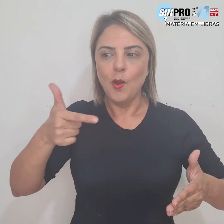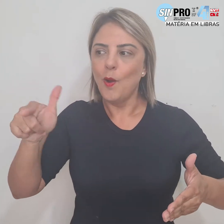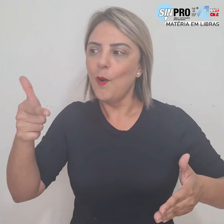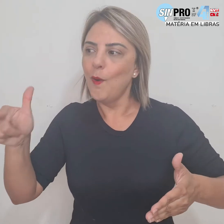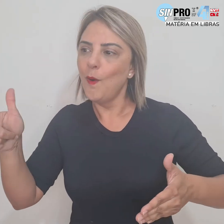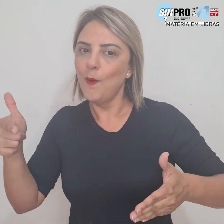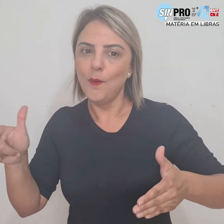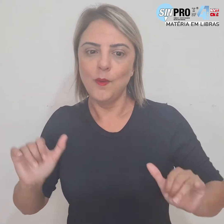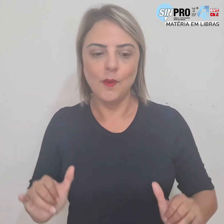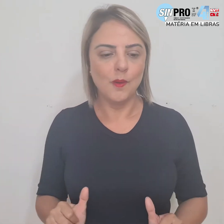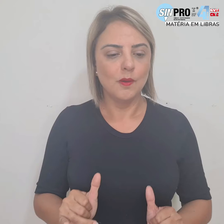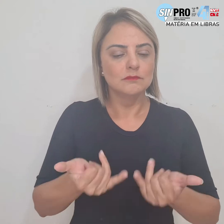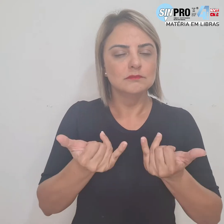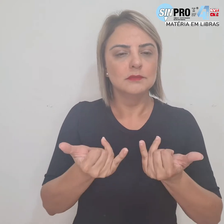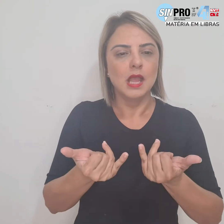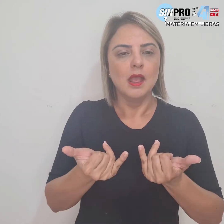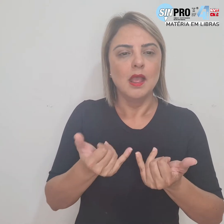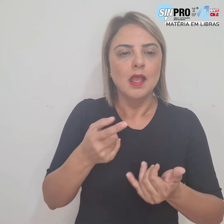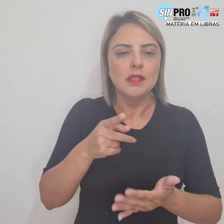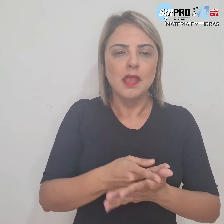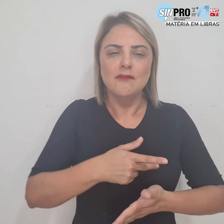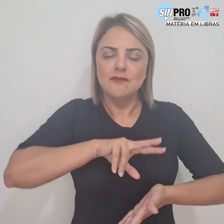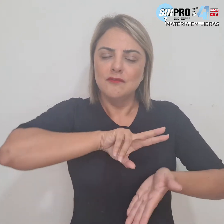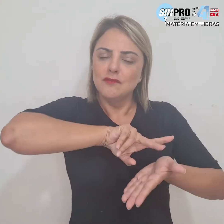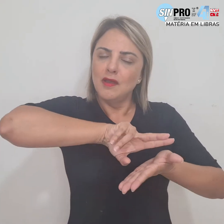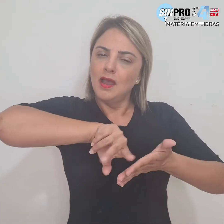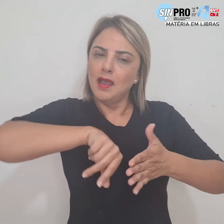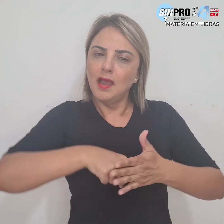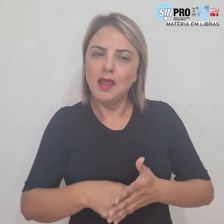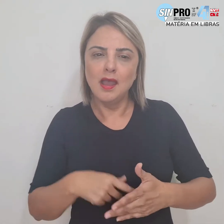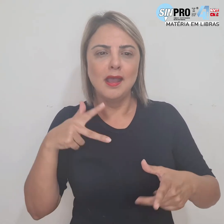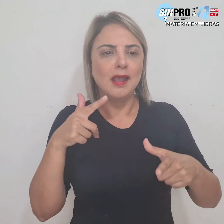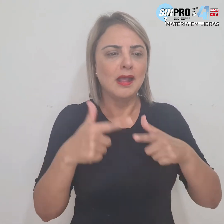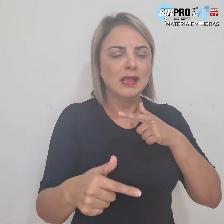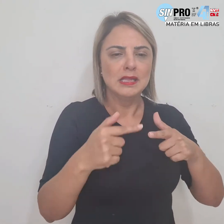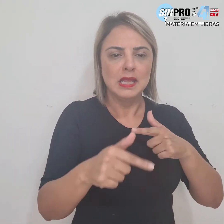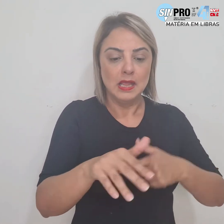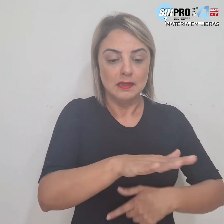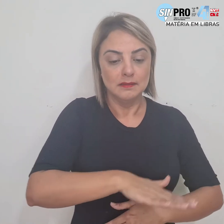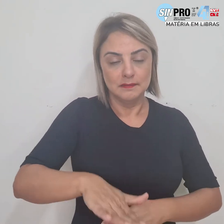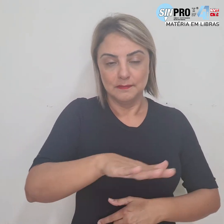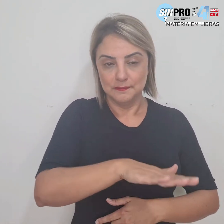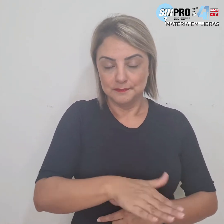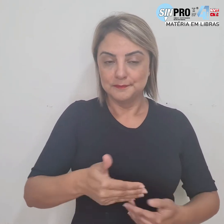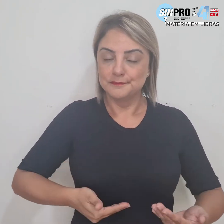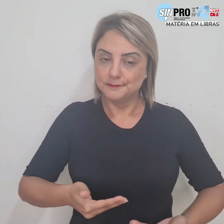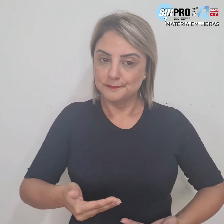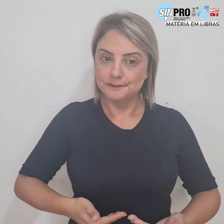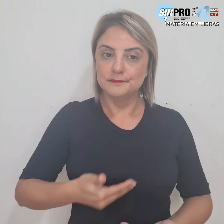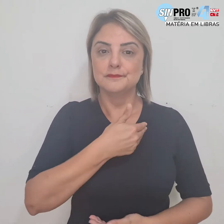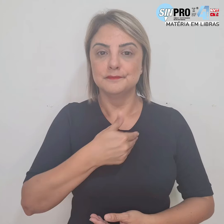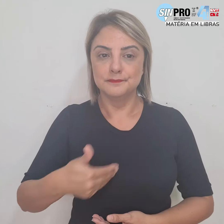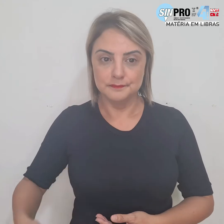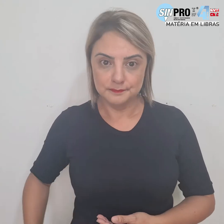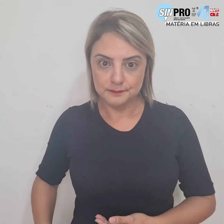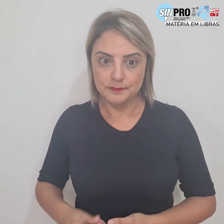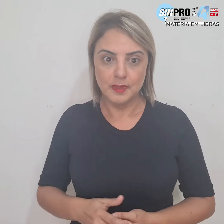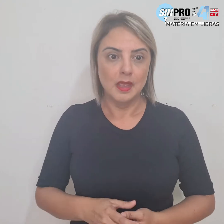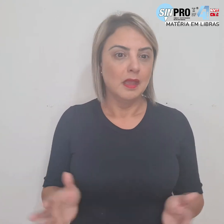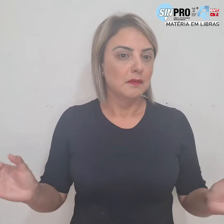as oportunidades para que sejam cometidas uma série de retaliações contra os setores do serviço público. É o fim